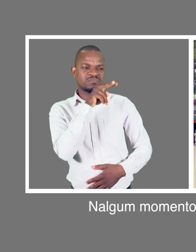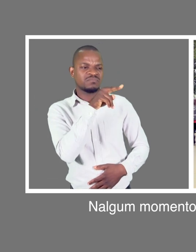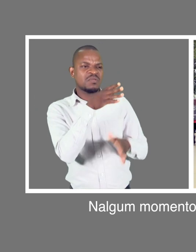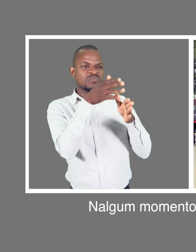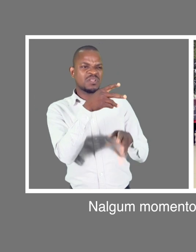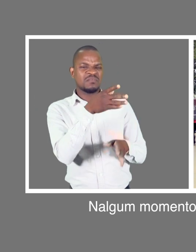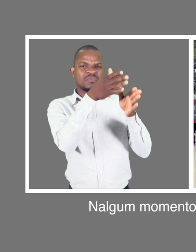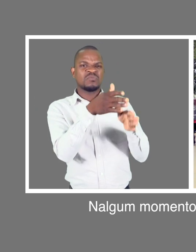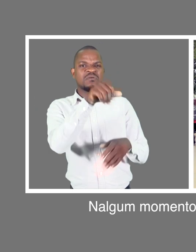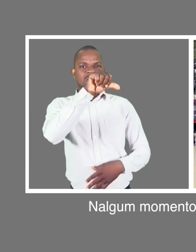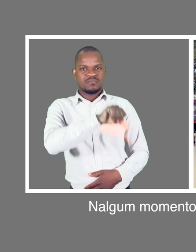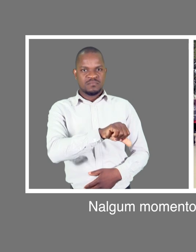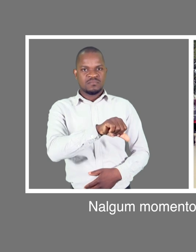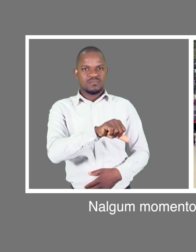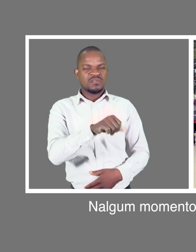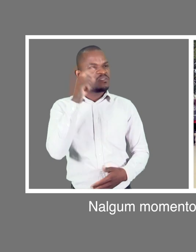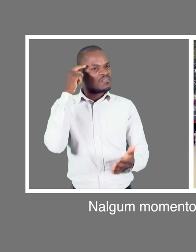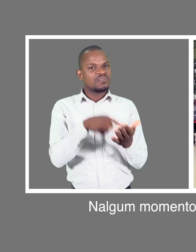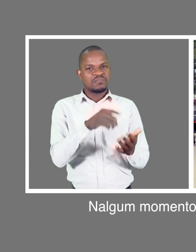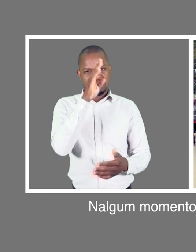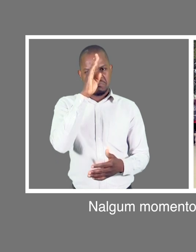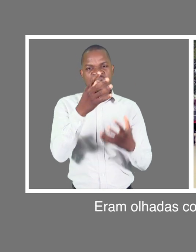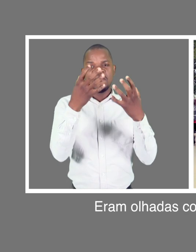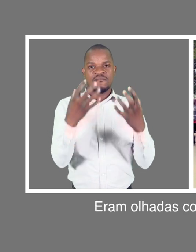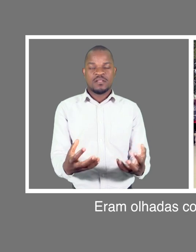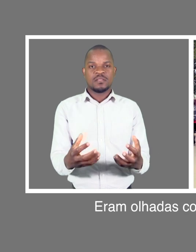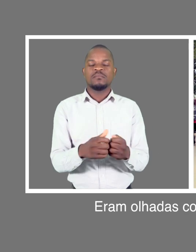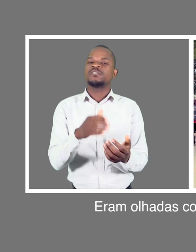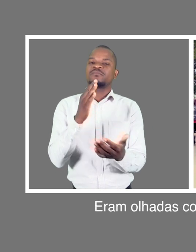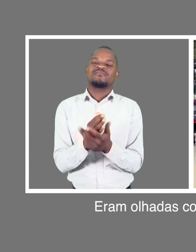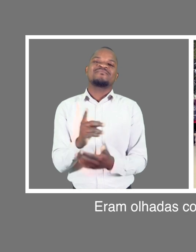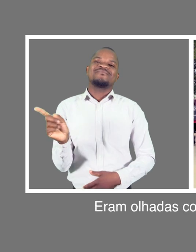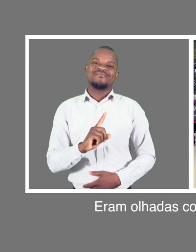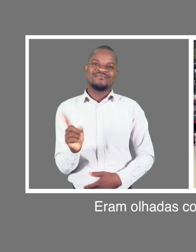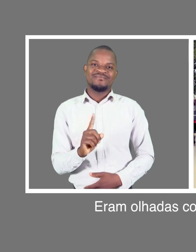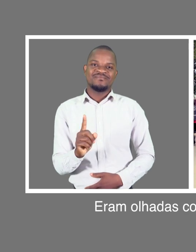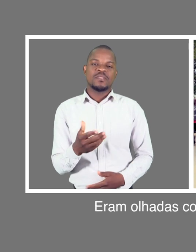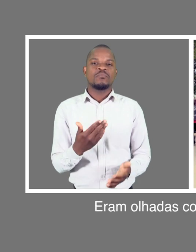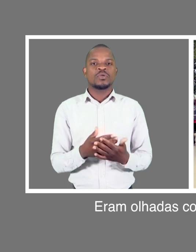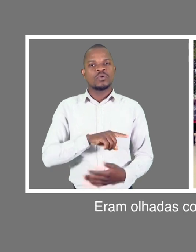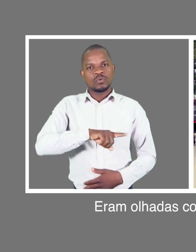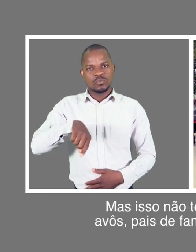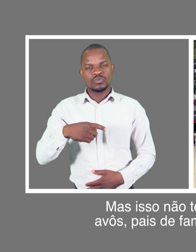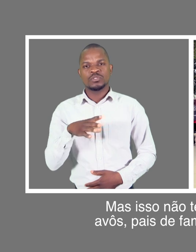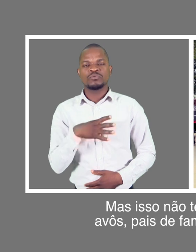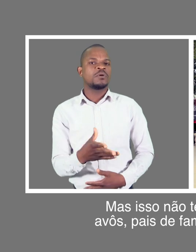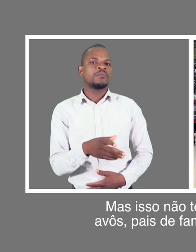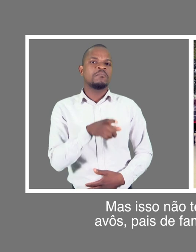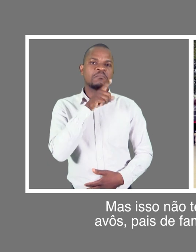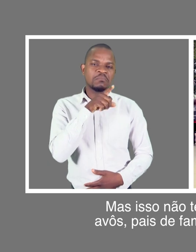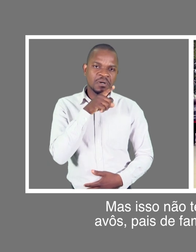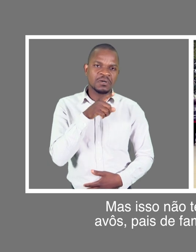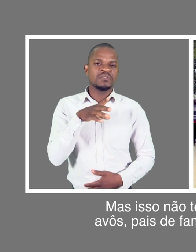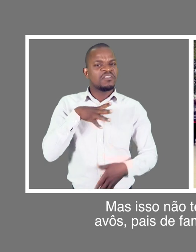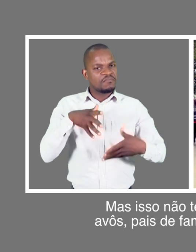fazer perceber, em algum momento o motoqueiro era visto mal, era olhado mal, como se fossem pessoas irresponsáveis. Mas isso não tem